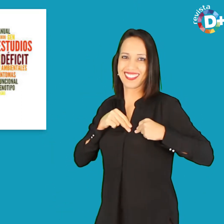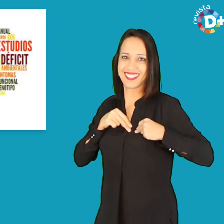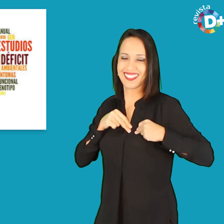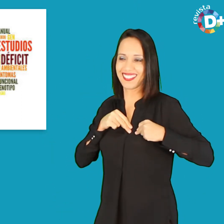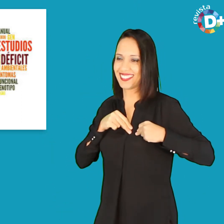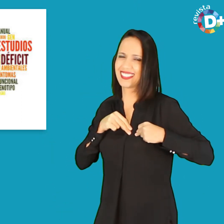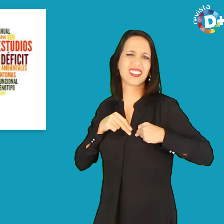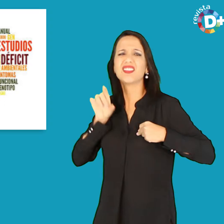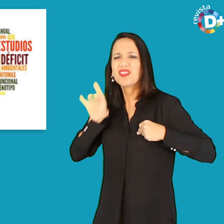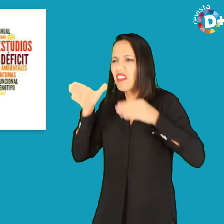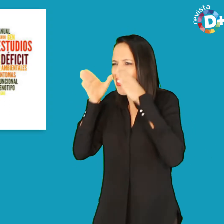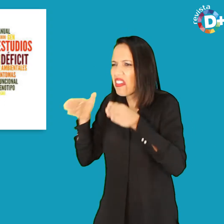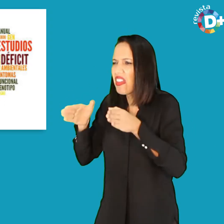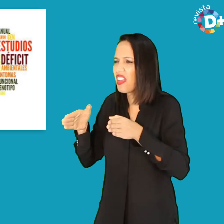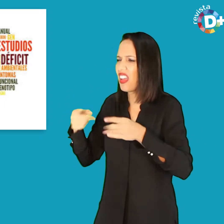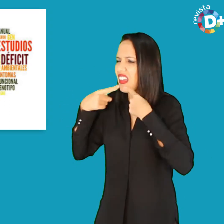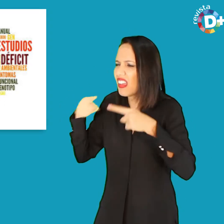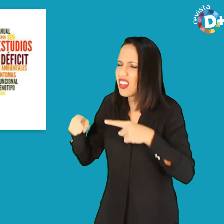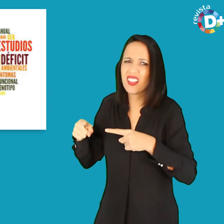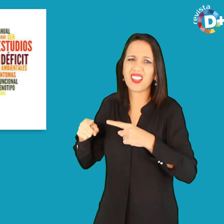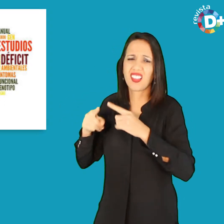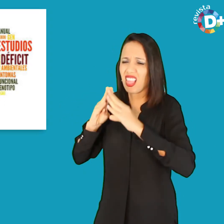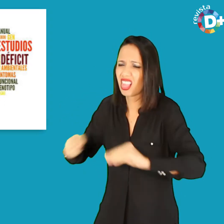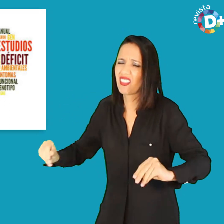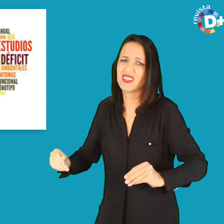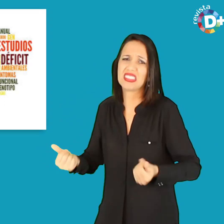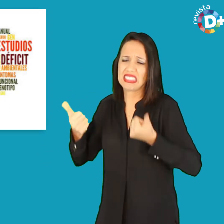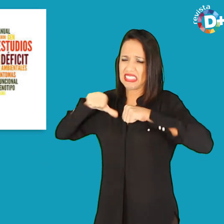Não se atenha só nas críticas, elas destroem a autoestima.